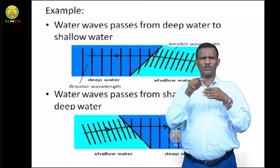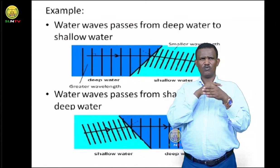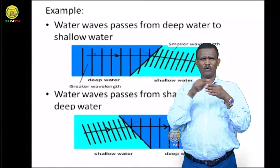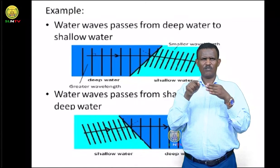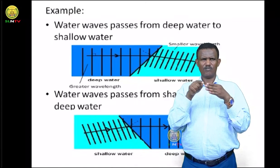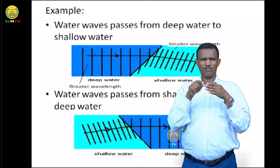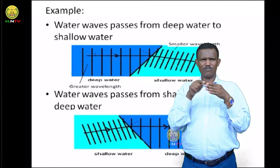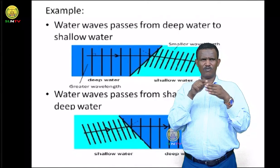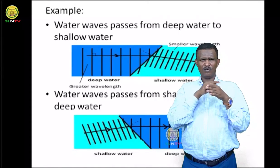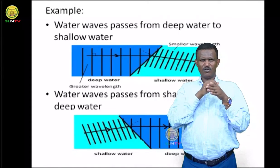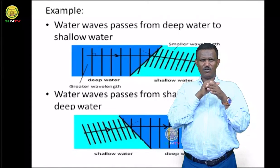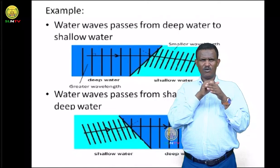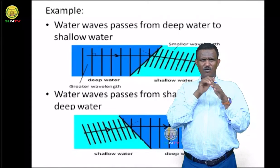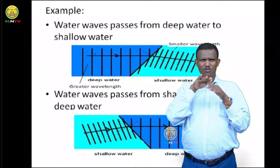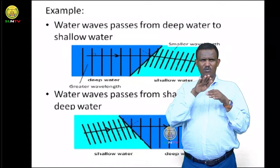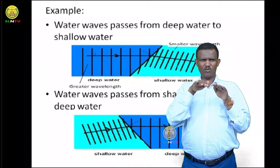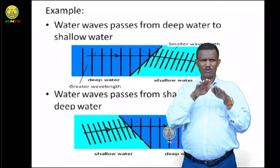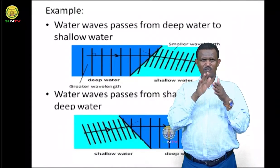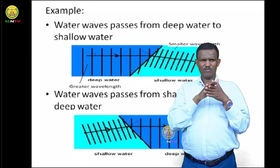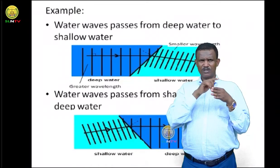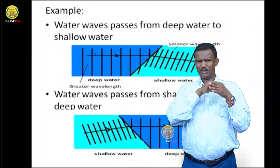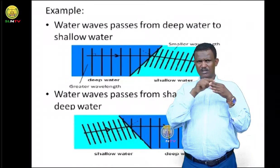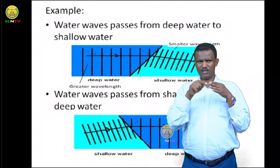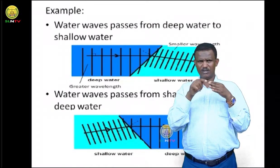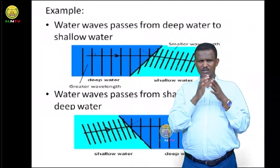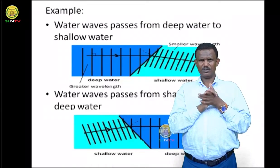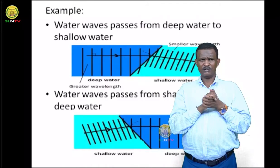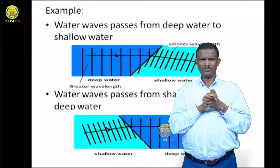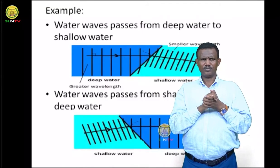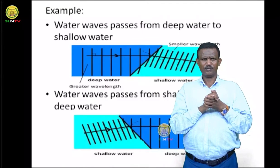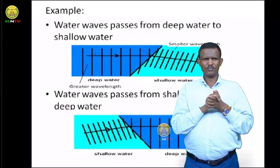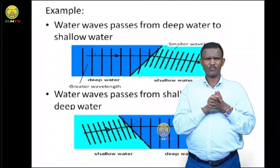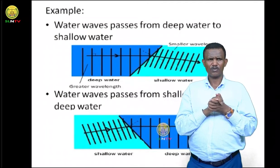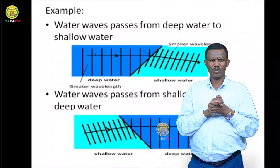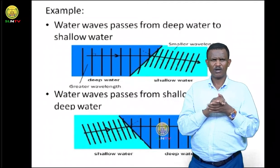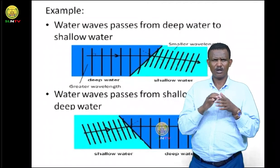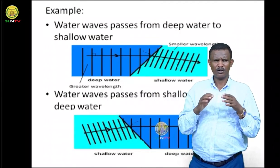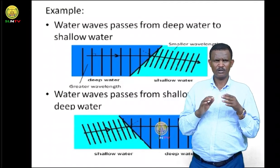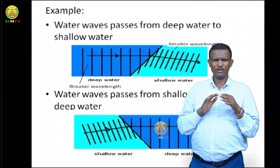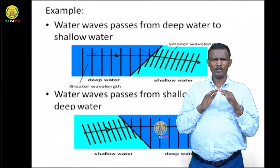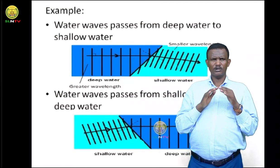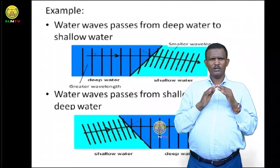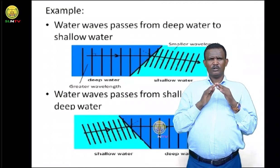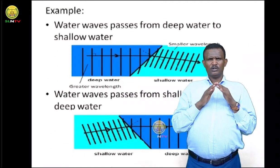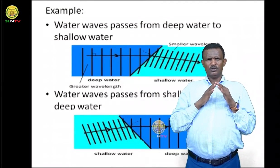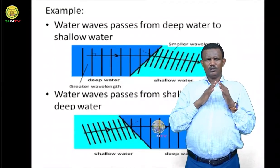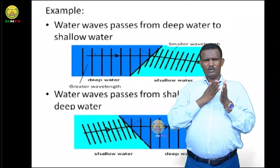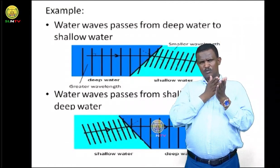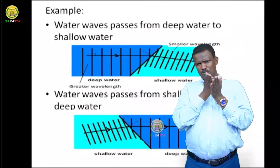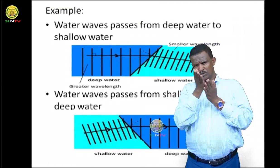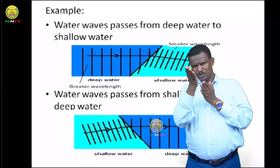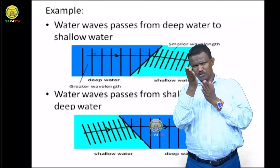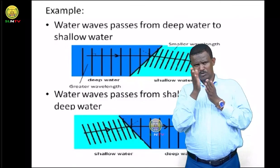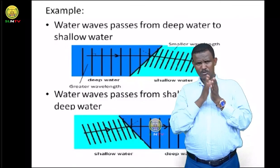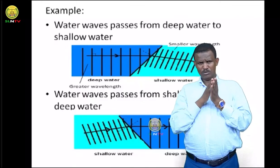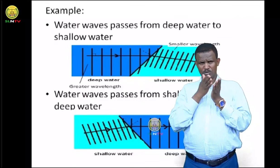jiraan way ka gaabnaanayaan kow oo way soo yaraanayaan laba jihadii ay u socoteen waxa ku dhacaya isbeddel